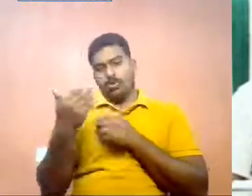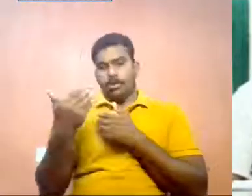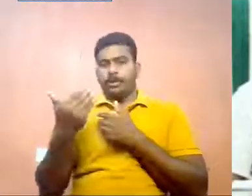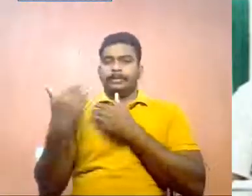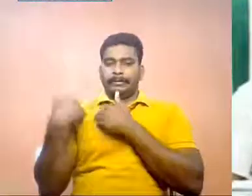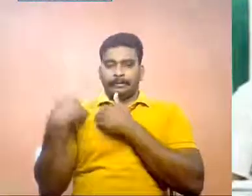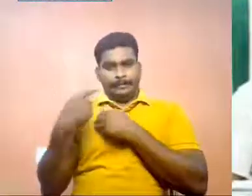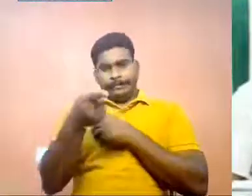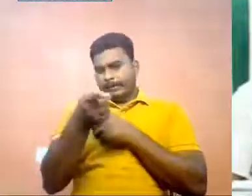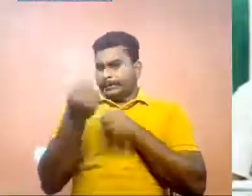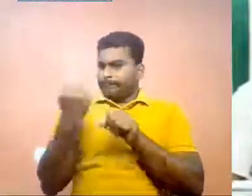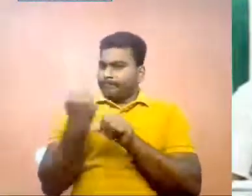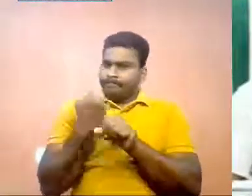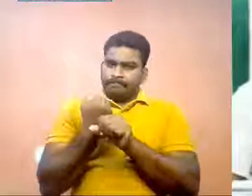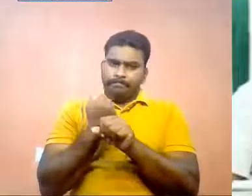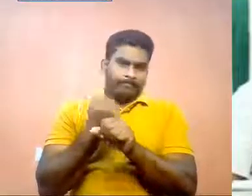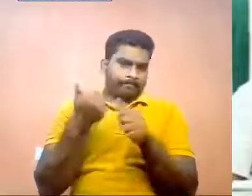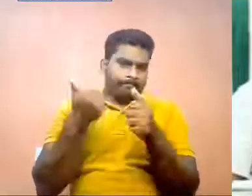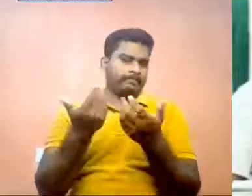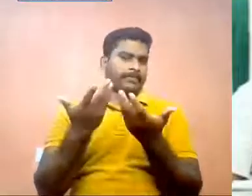ഇപ്പോൾ ആകെ